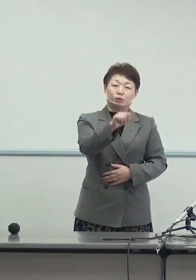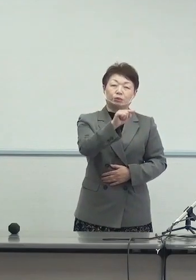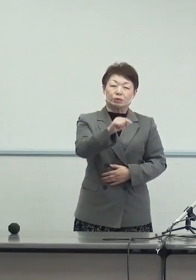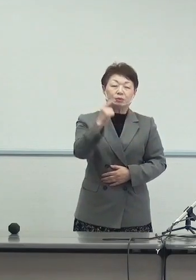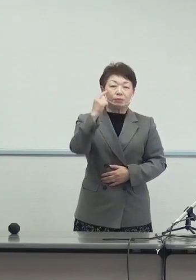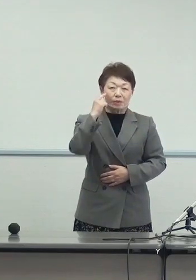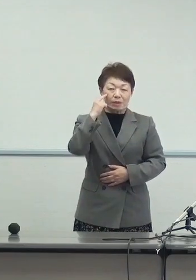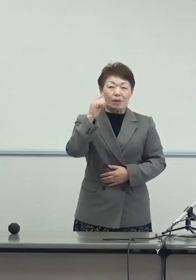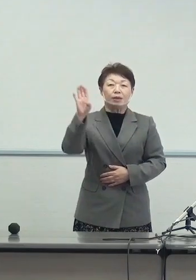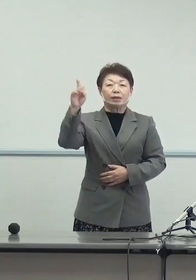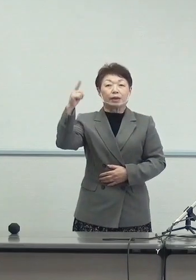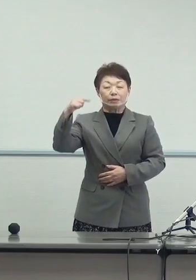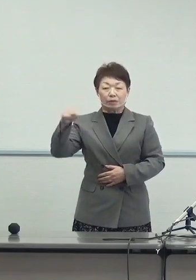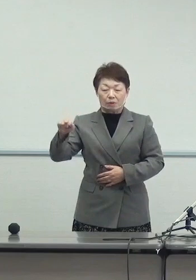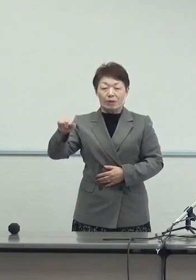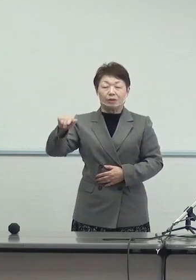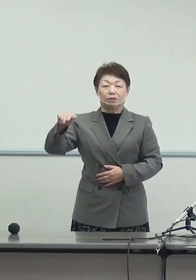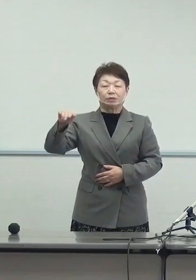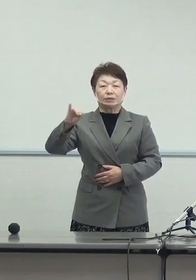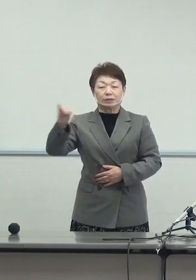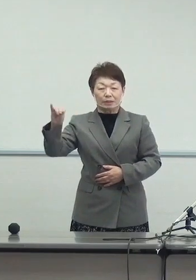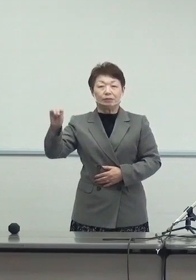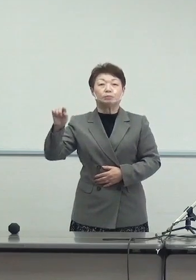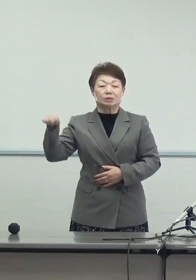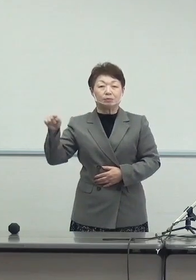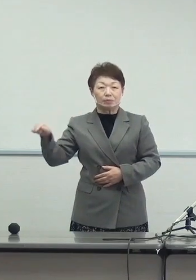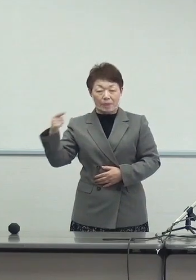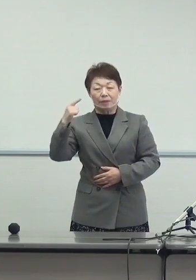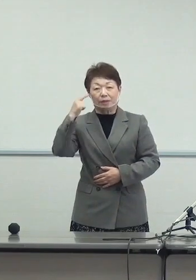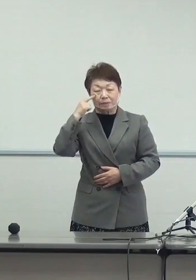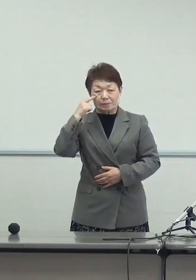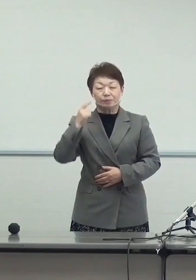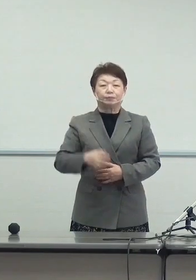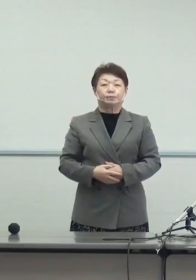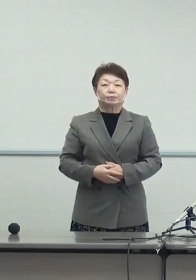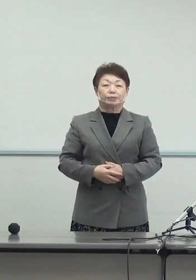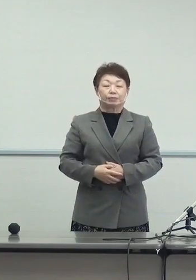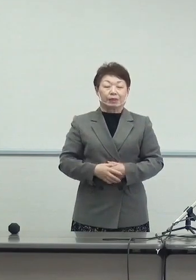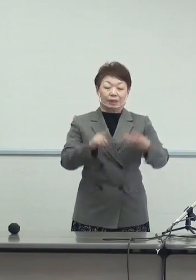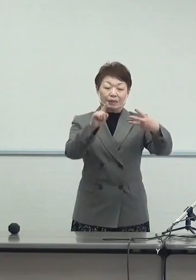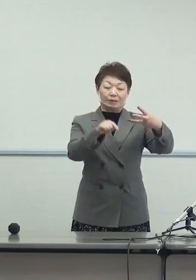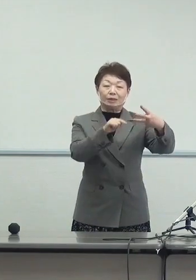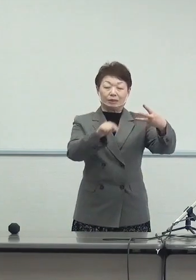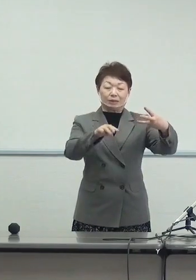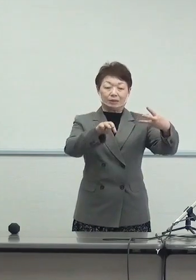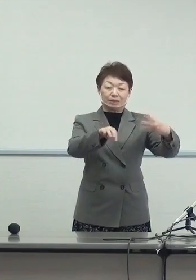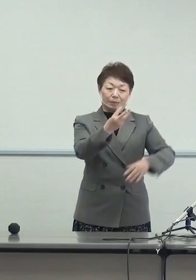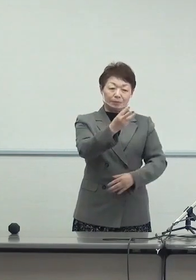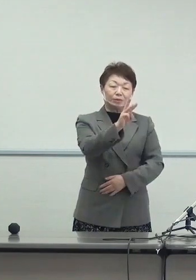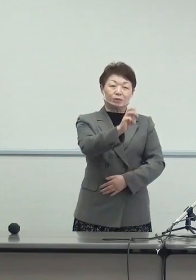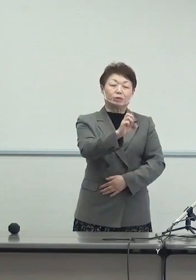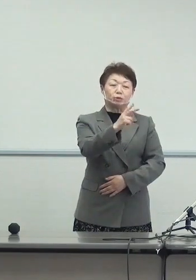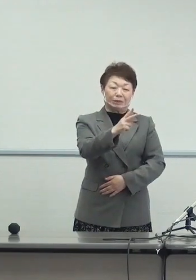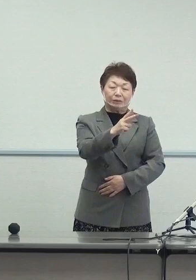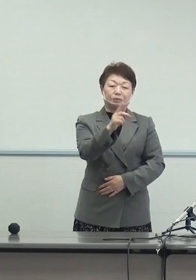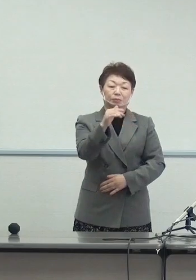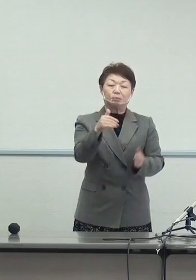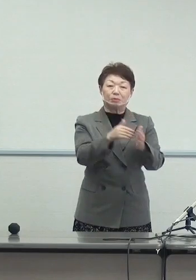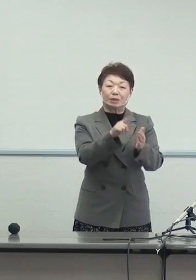県のナンバーで言いますと1092例目からお願いをいたします。ここからお三方332例目まで